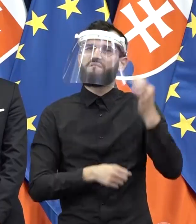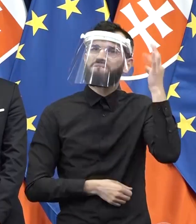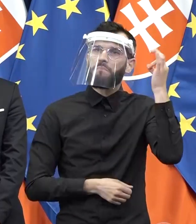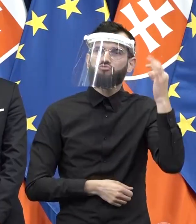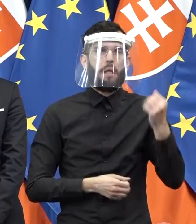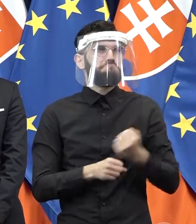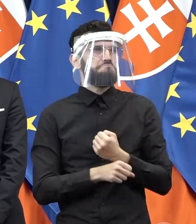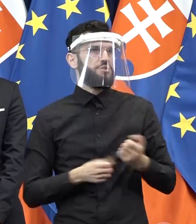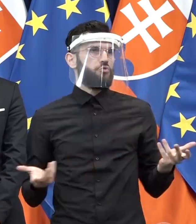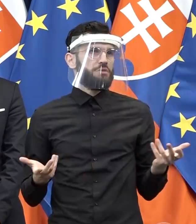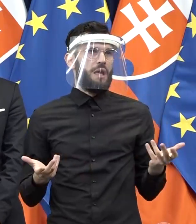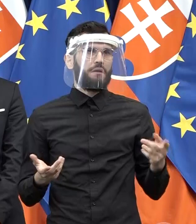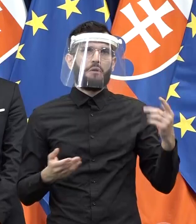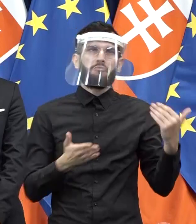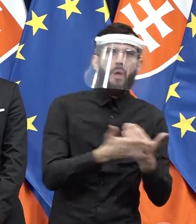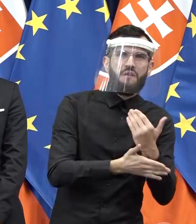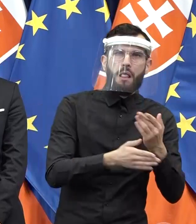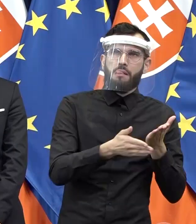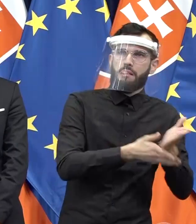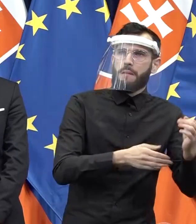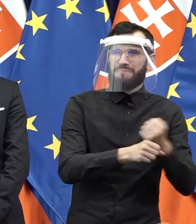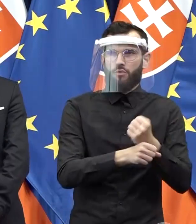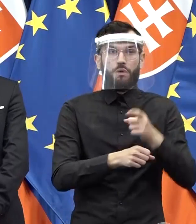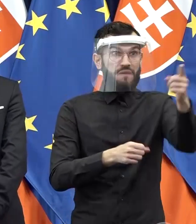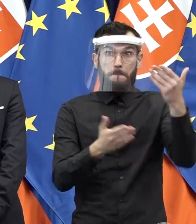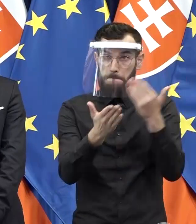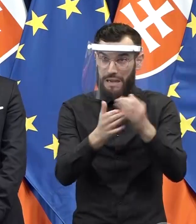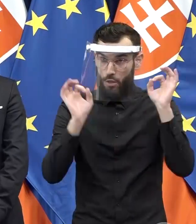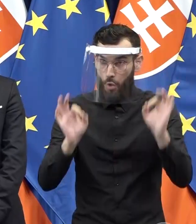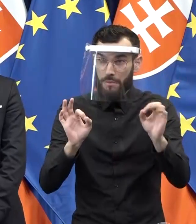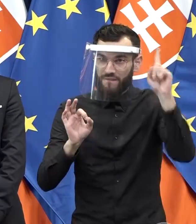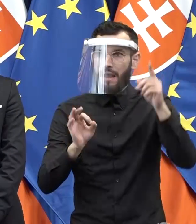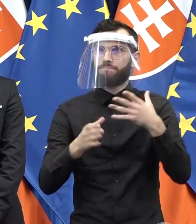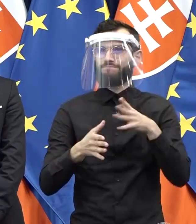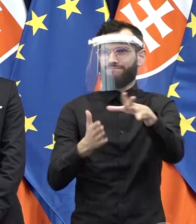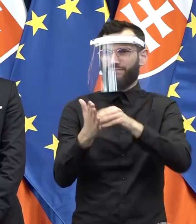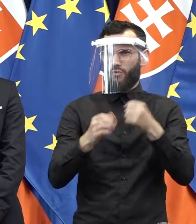koleso a zobrali si tie príklady dobrej praxe k srdcu a nasadili ich aj na Slovensku.